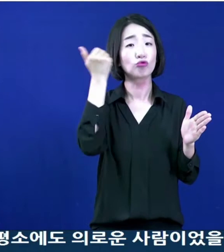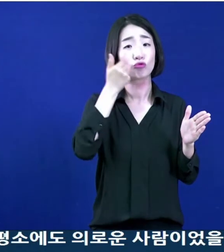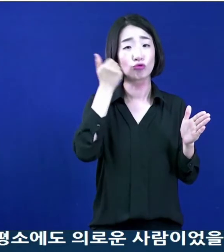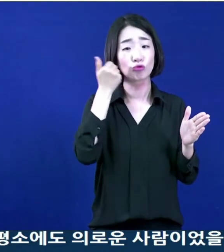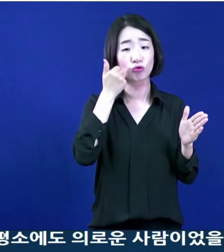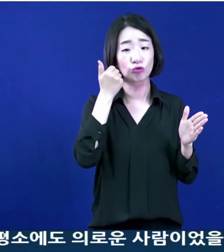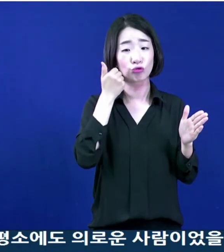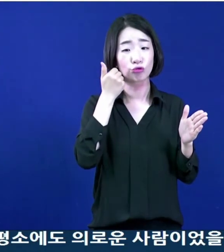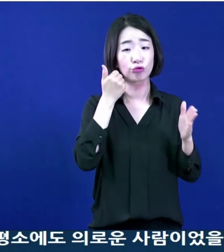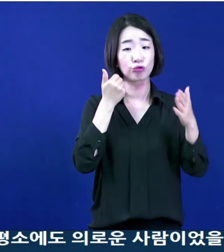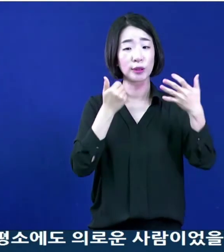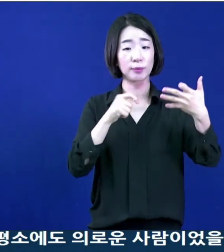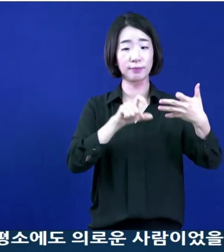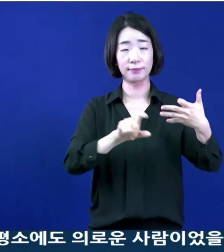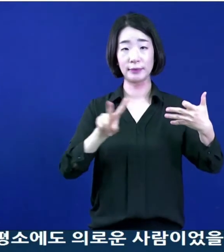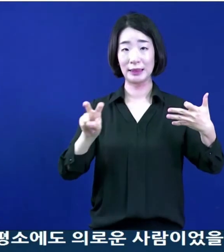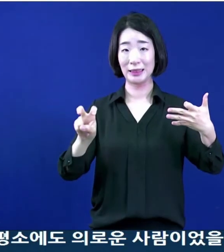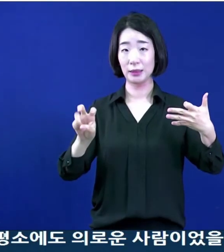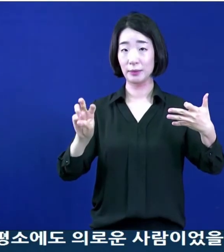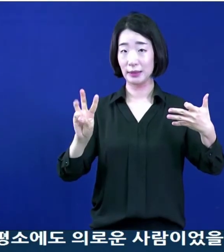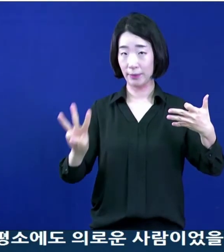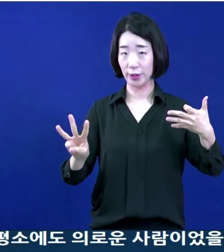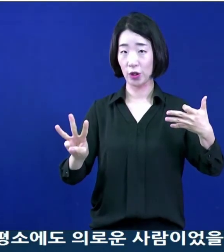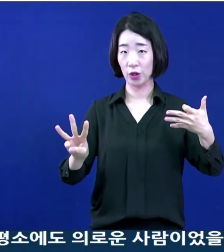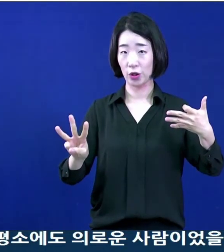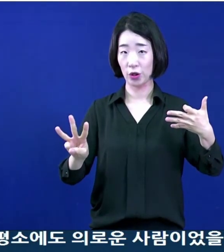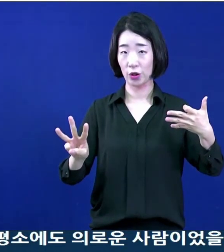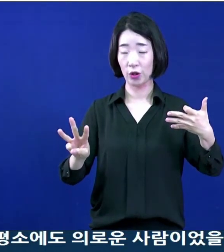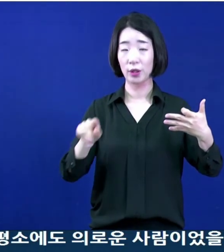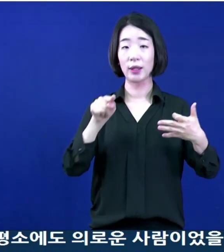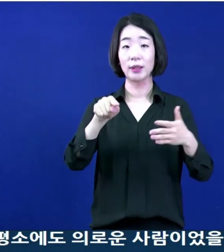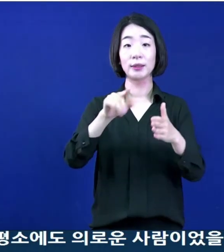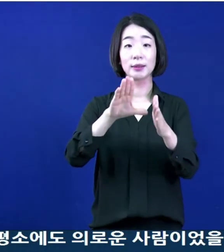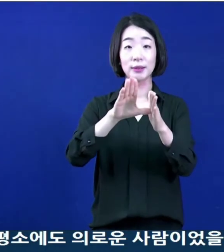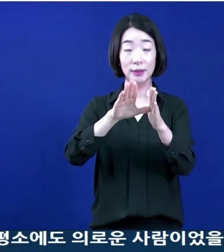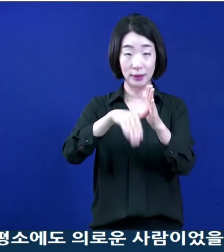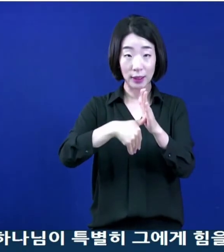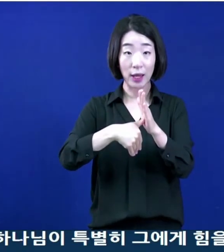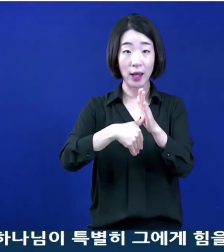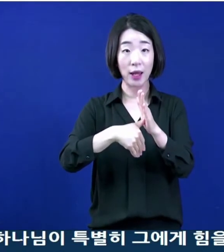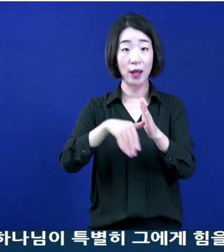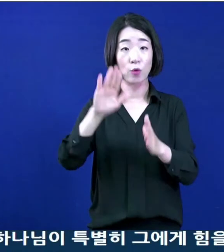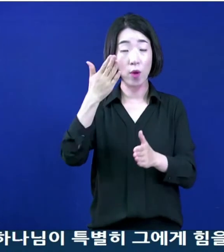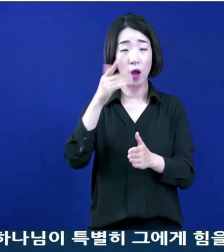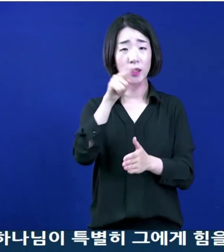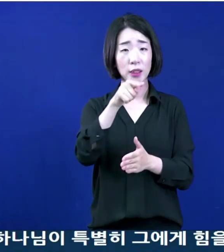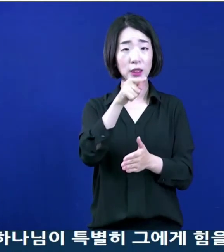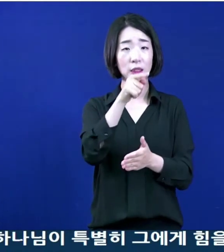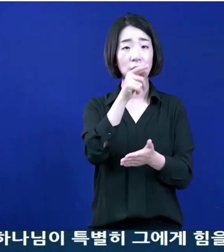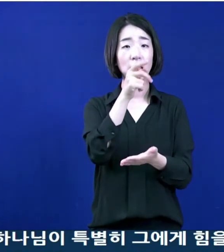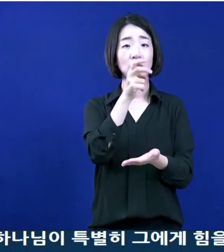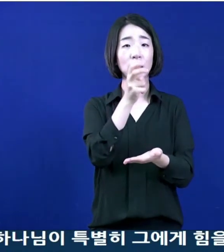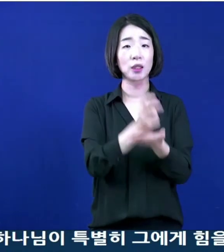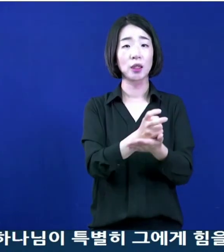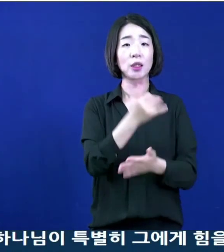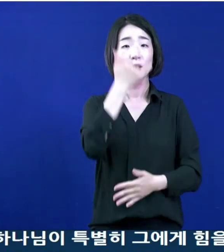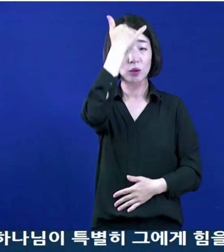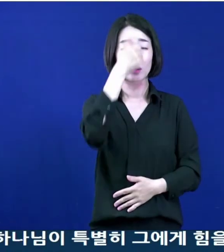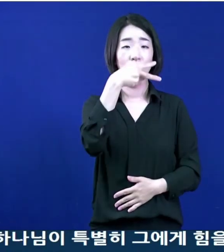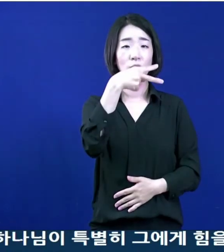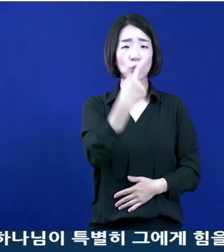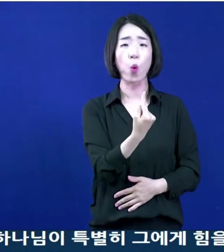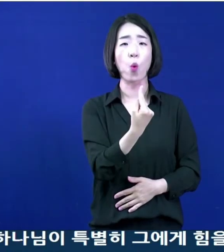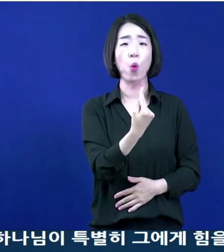23절 다시 보십시다. 그때쯤 되어 이 도로 말미암아, 도 때문에 생긴